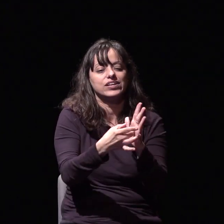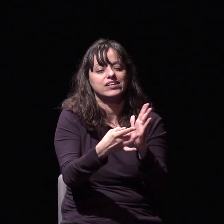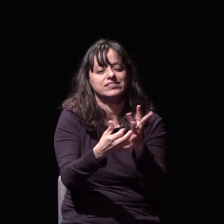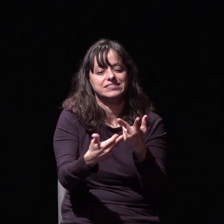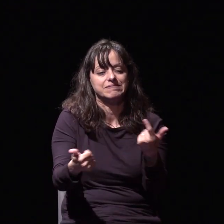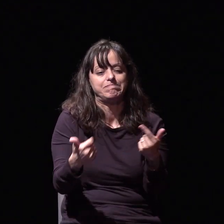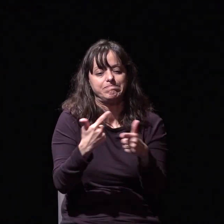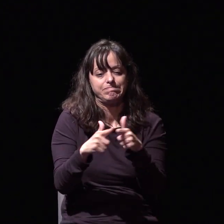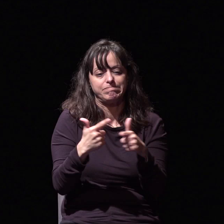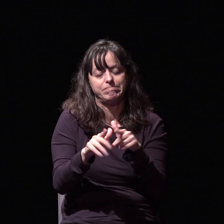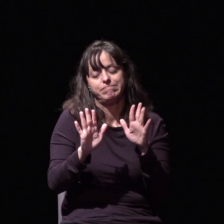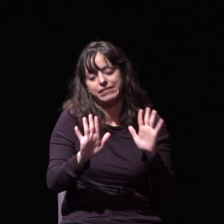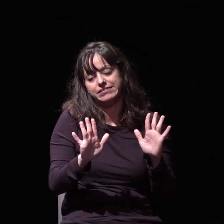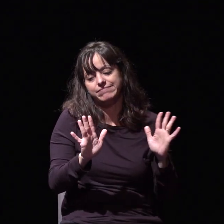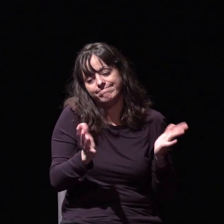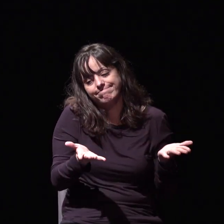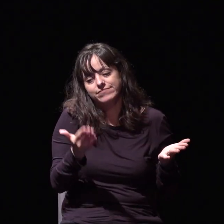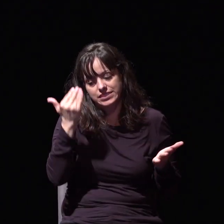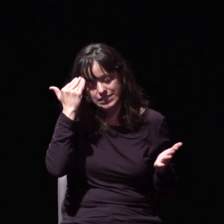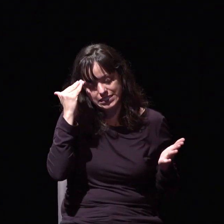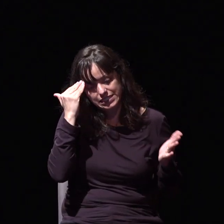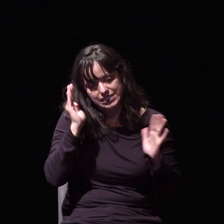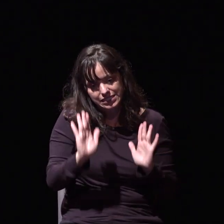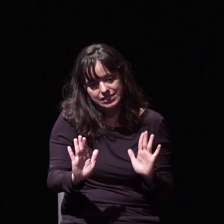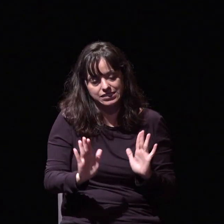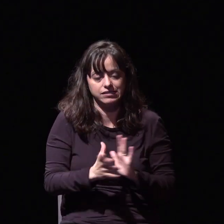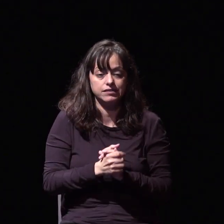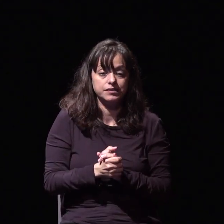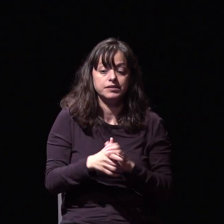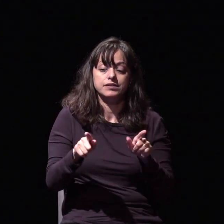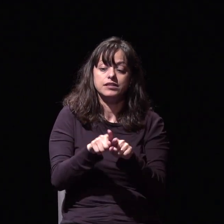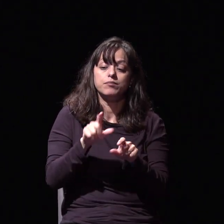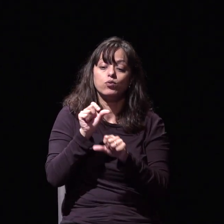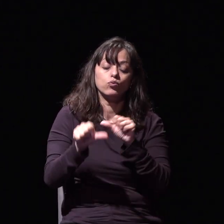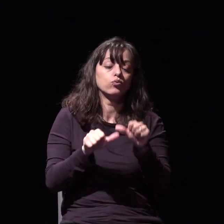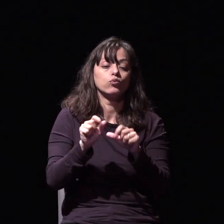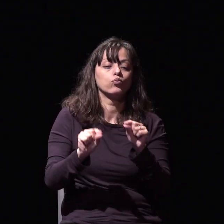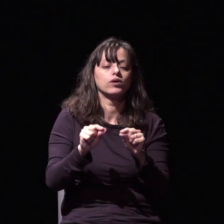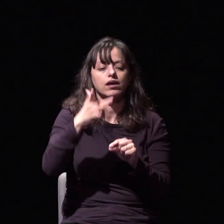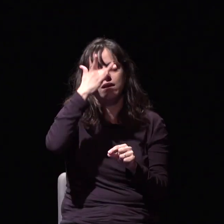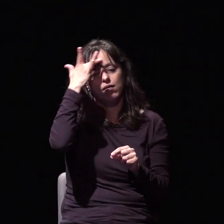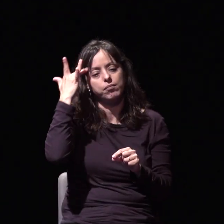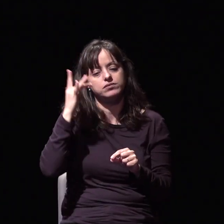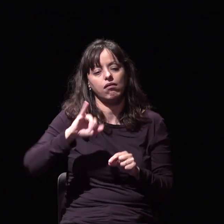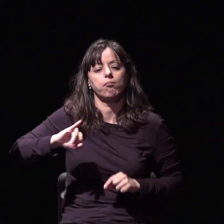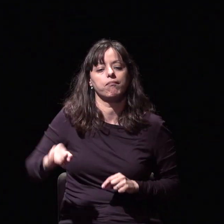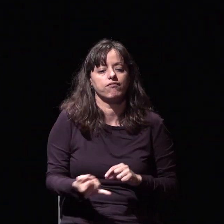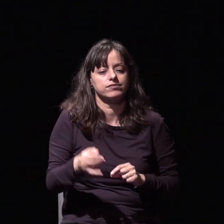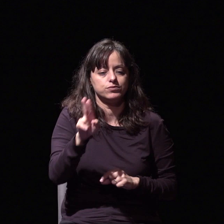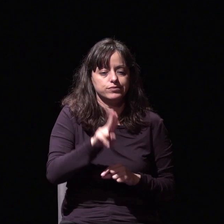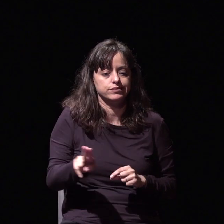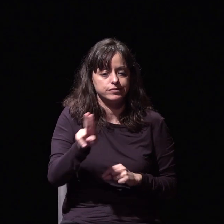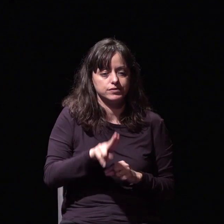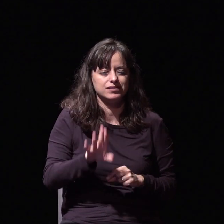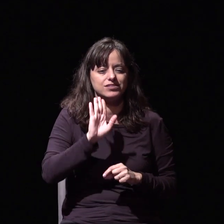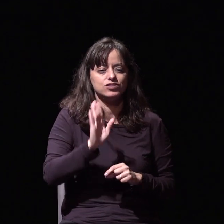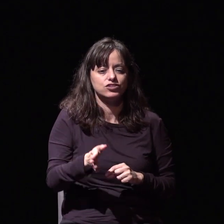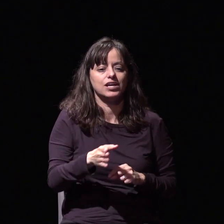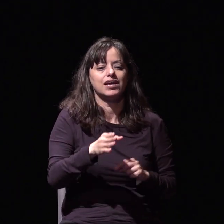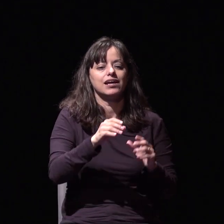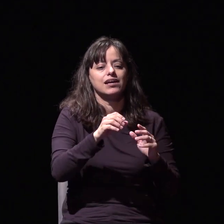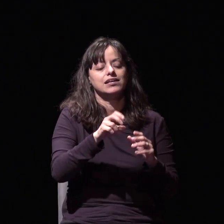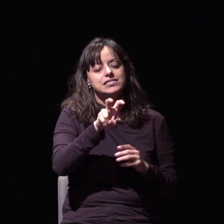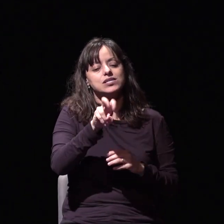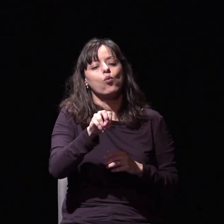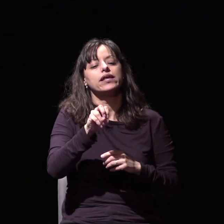de sua vulnerabilidade a mudanças históricas e a usos abusivos, depois de meio século de transformações, esse